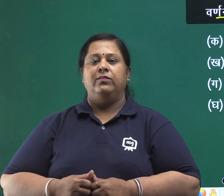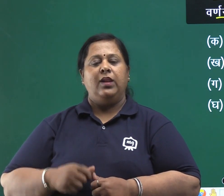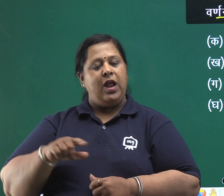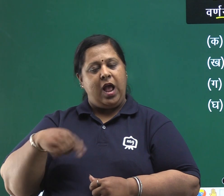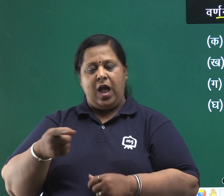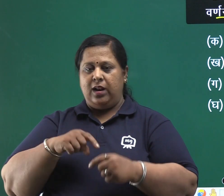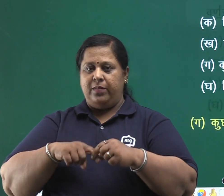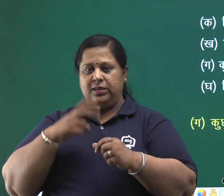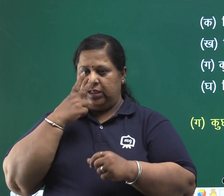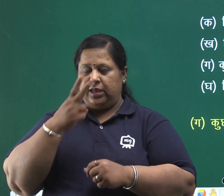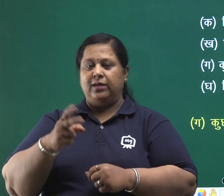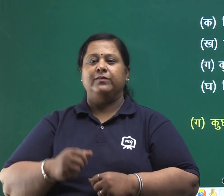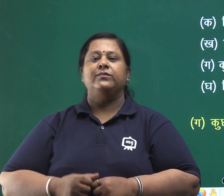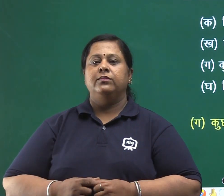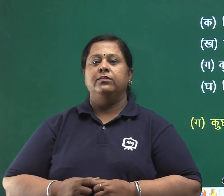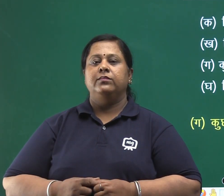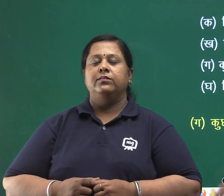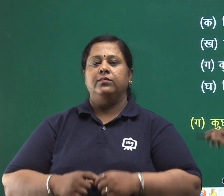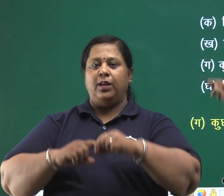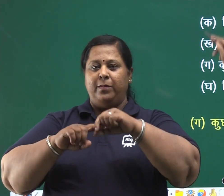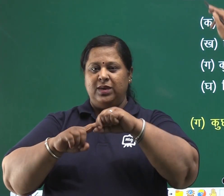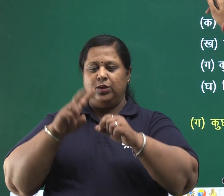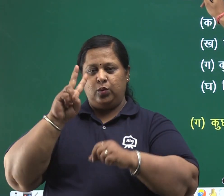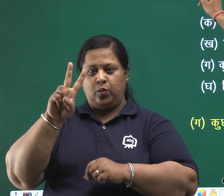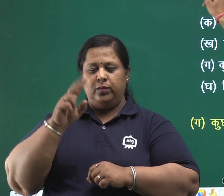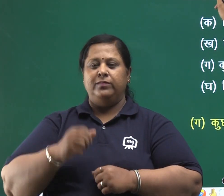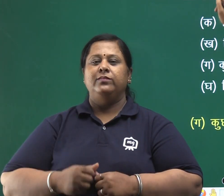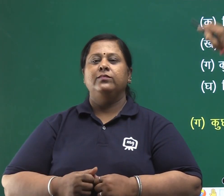आगे का प्रश्न देखते हैं। प्रश्न 2,